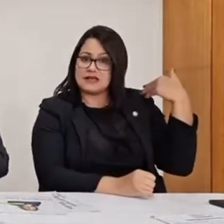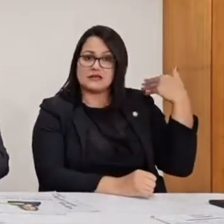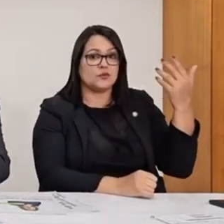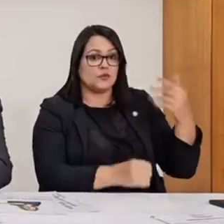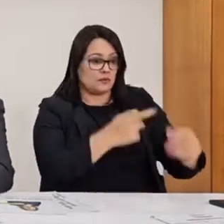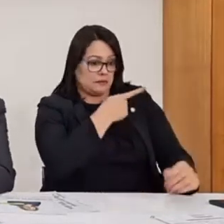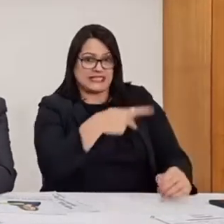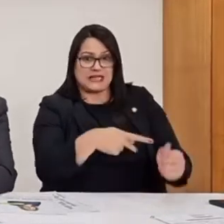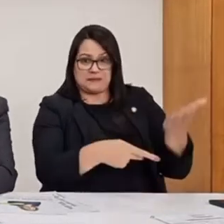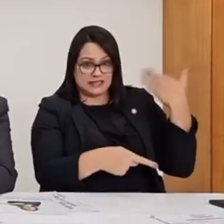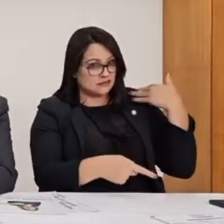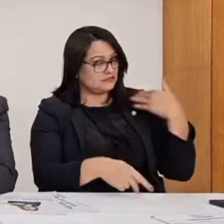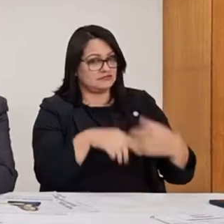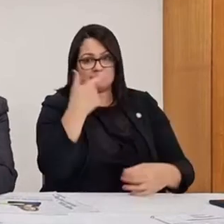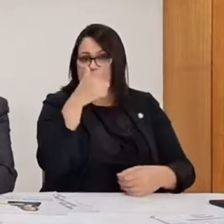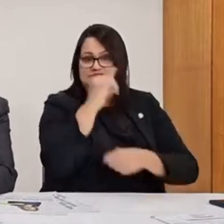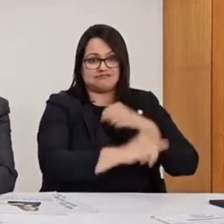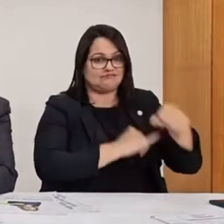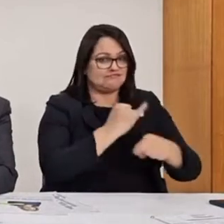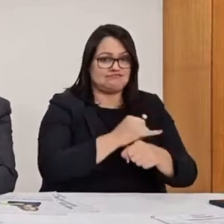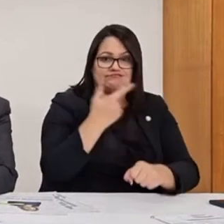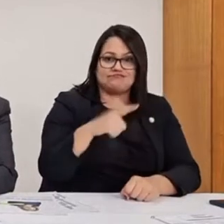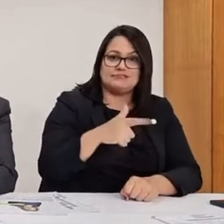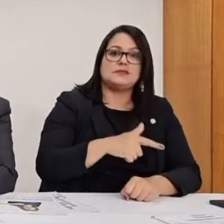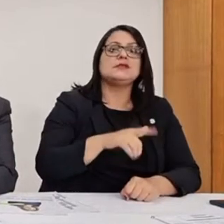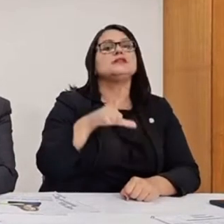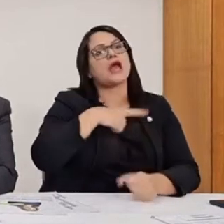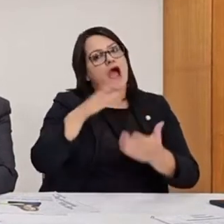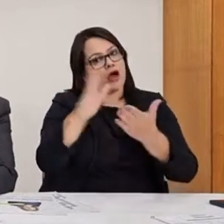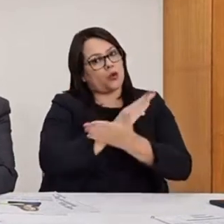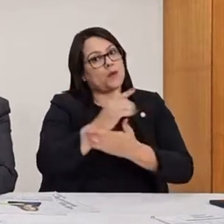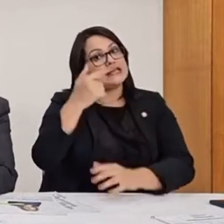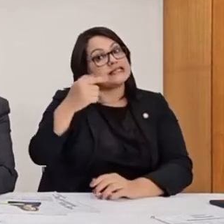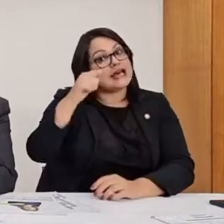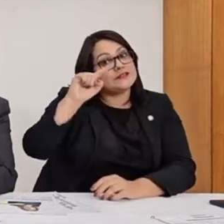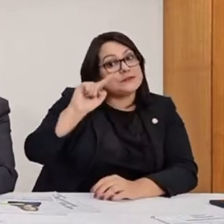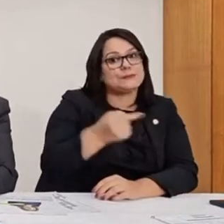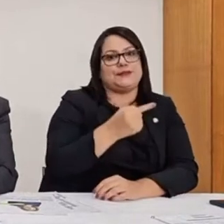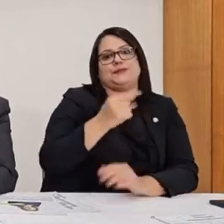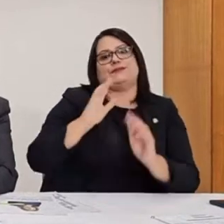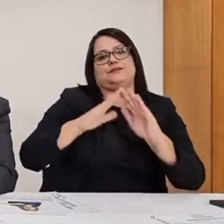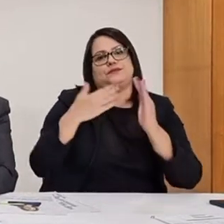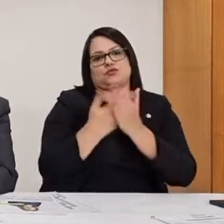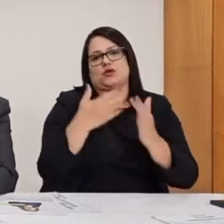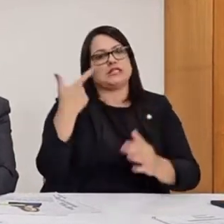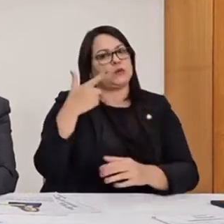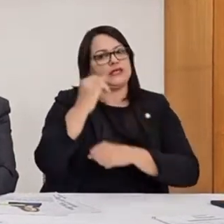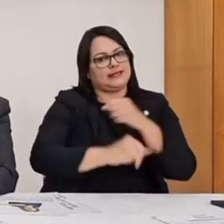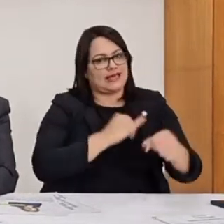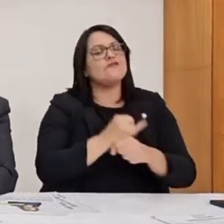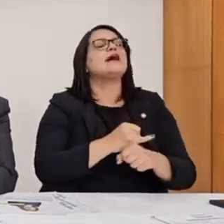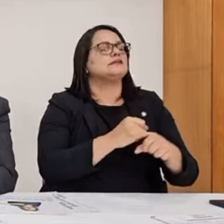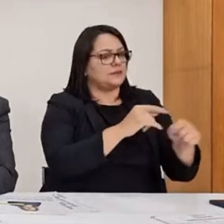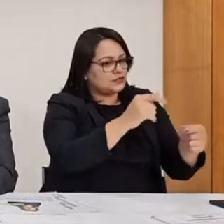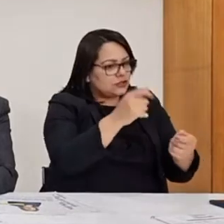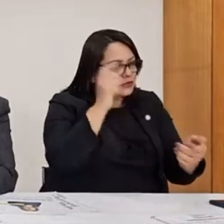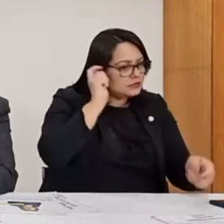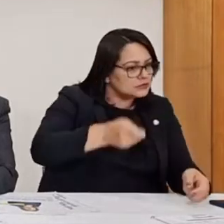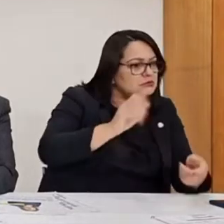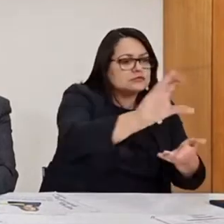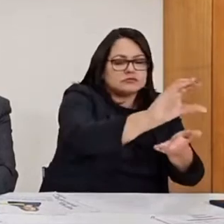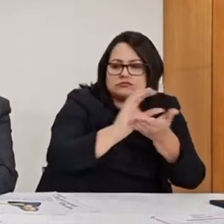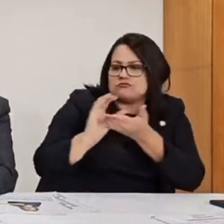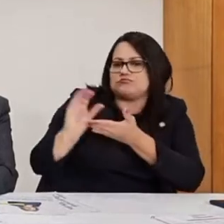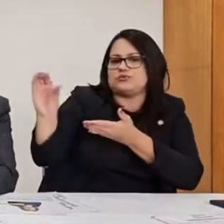internet. Ainda tem 7 mil escolas urbanas sem internet. Vamos levar com o dinheiro do 5G para essas 7. E das